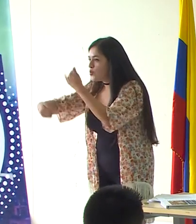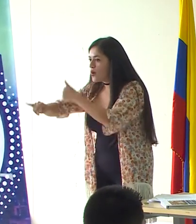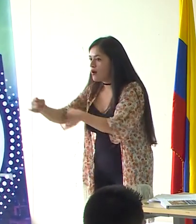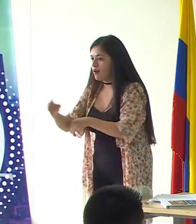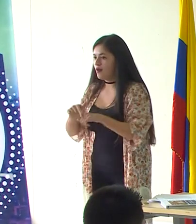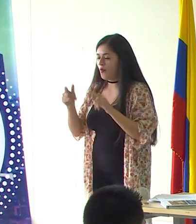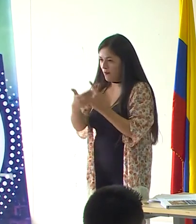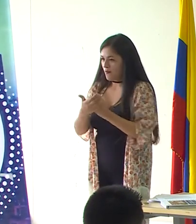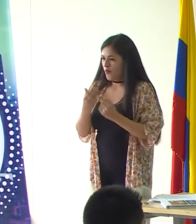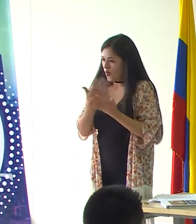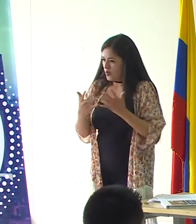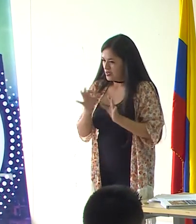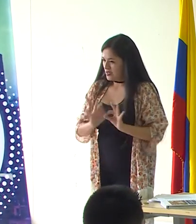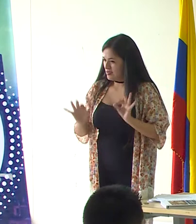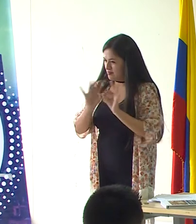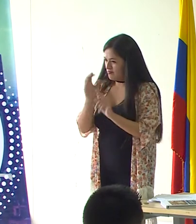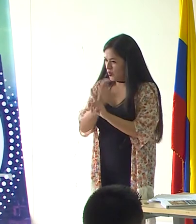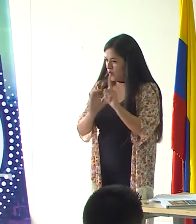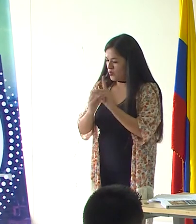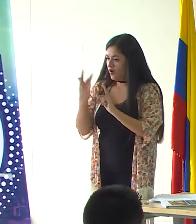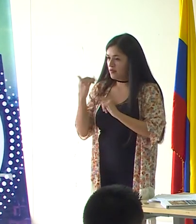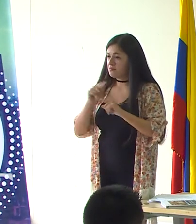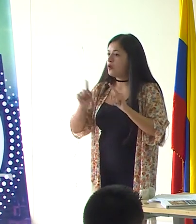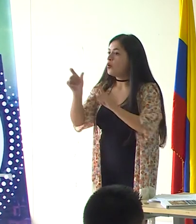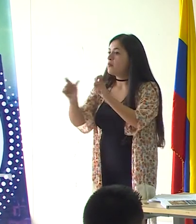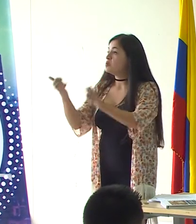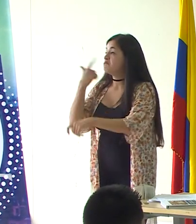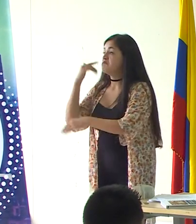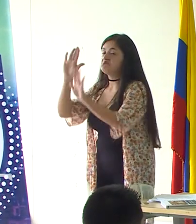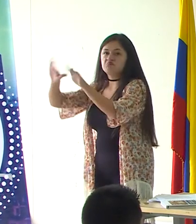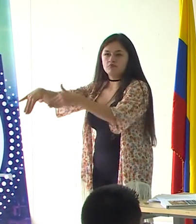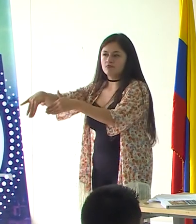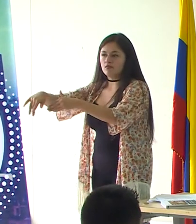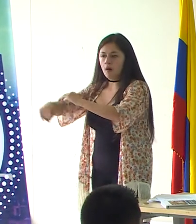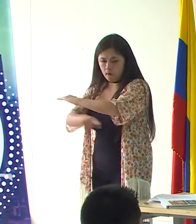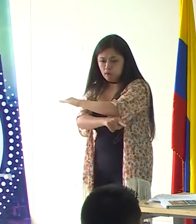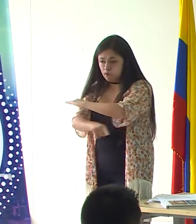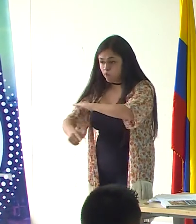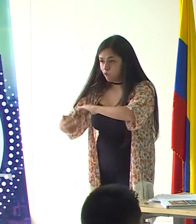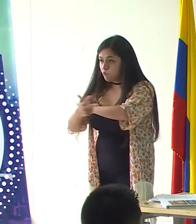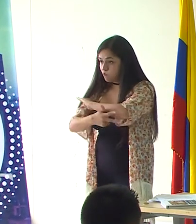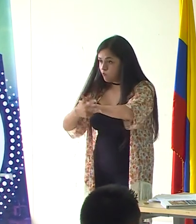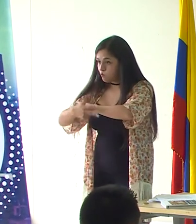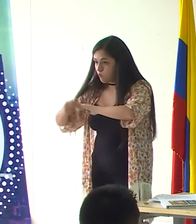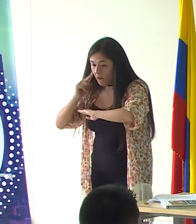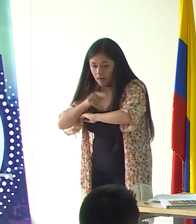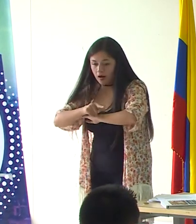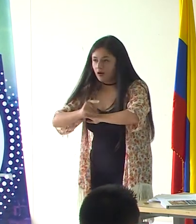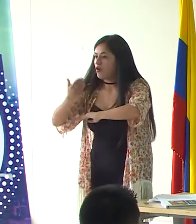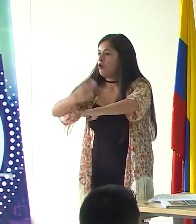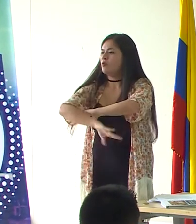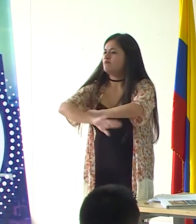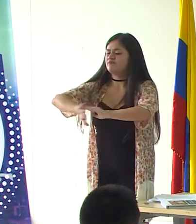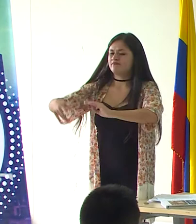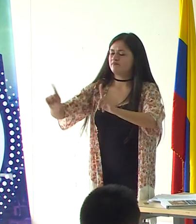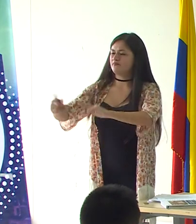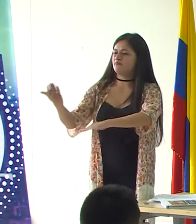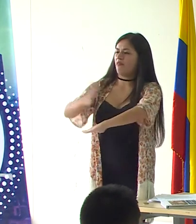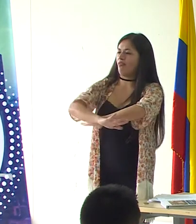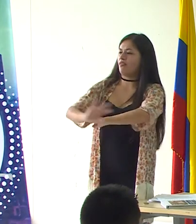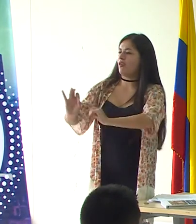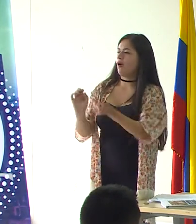es un problema ambiental si la gente le esconde en la memoria física de su ciudad pasada no va a poder afirmar